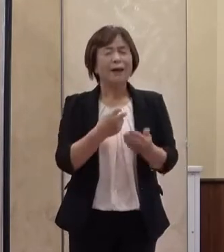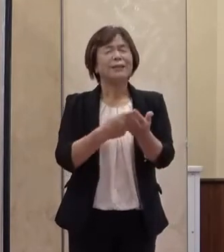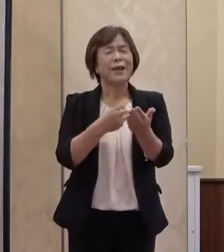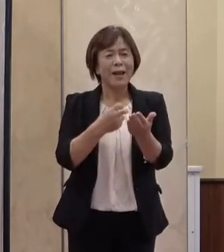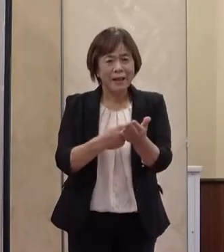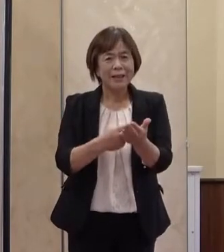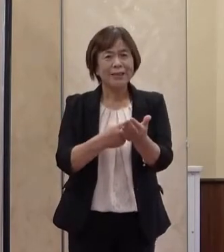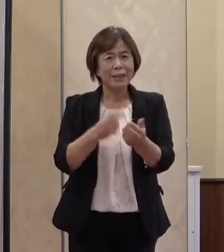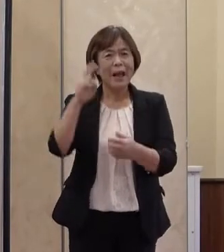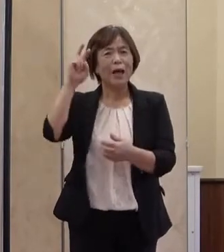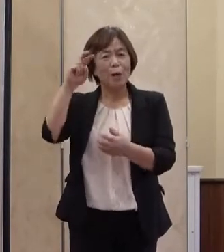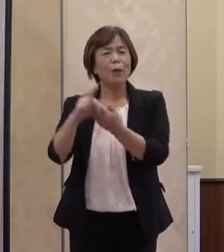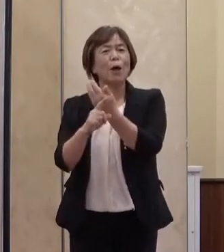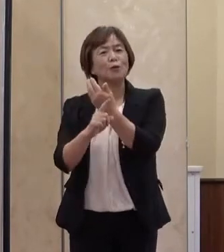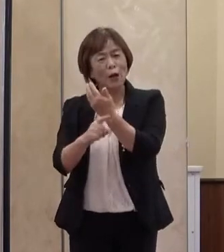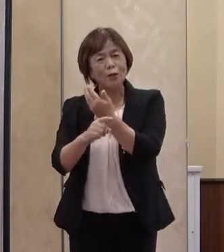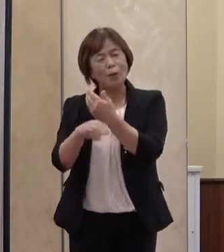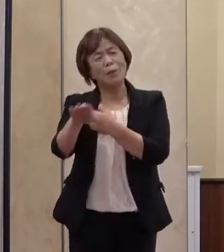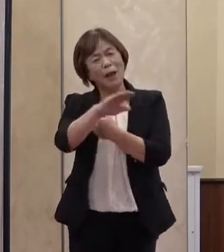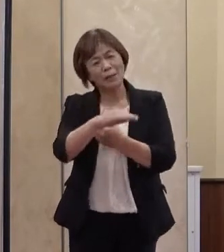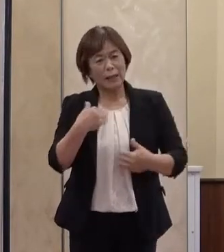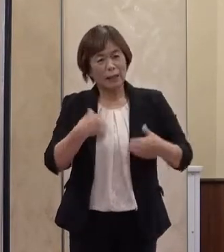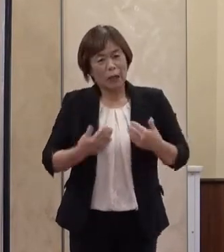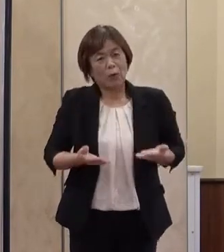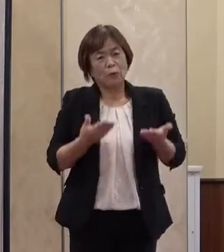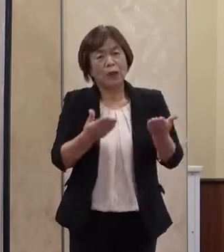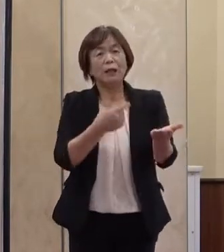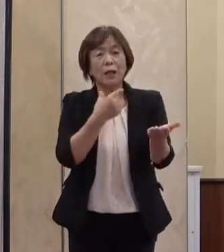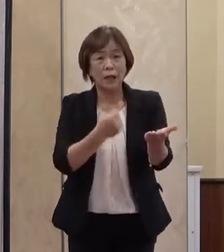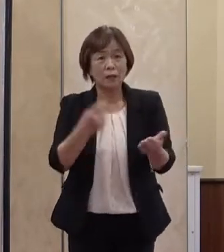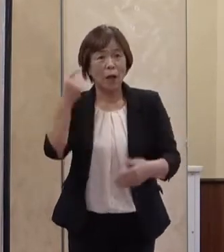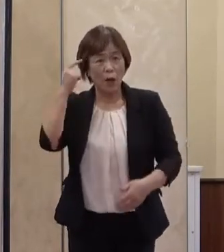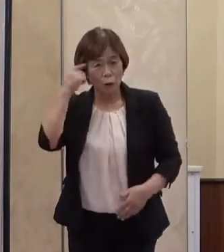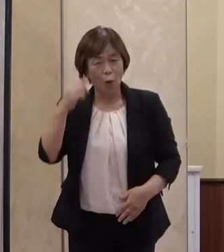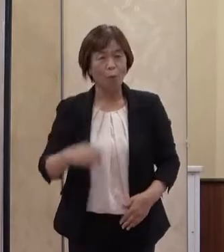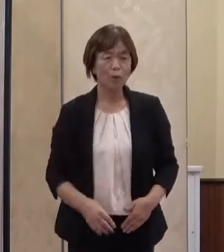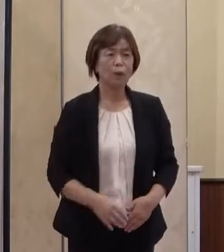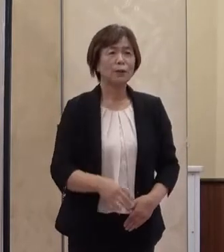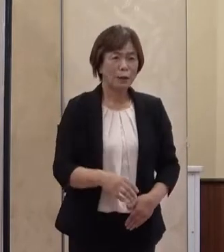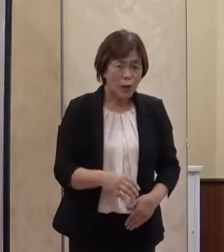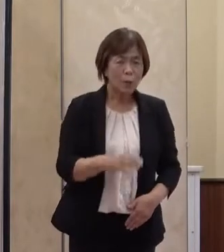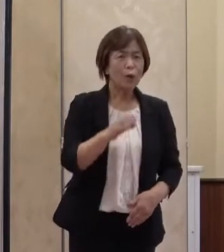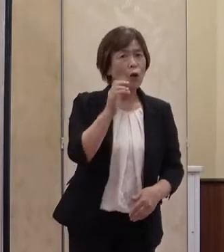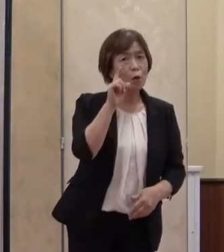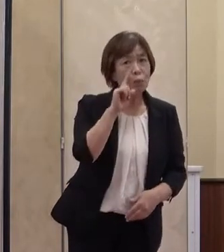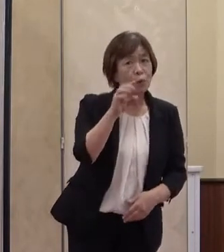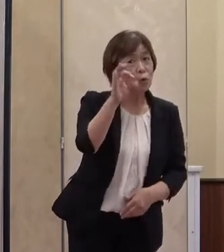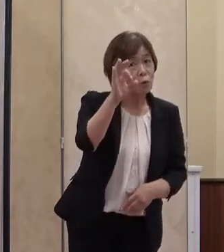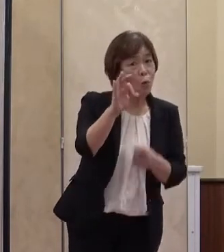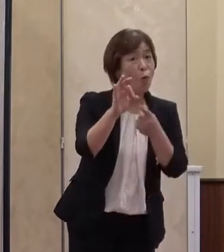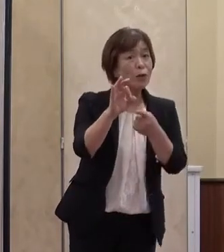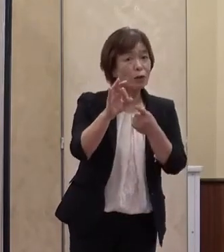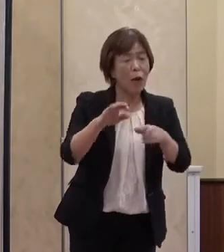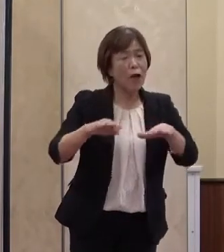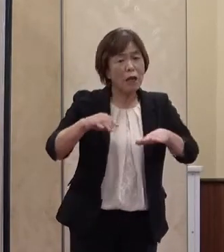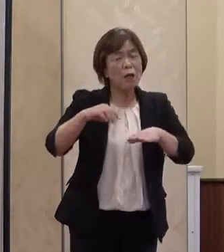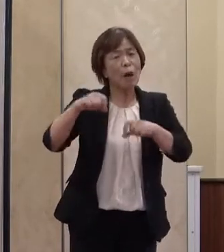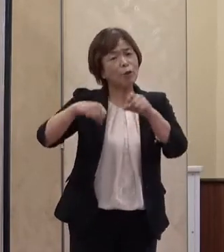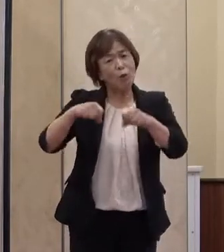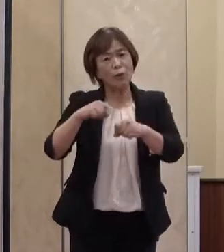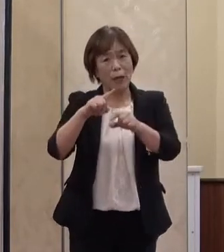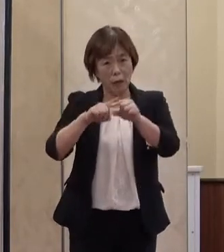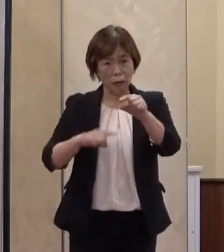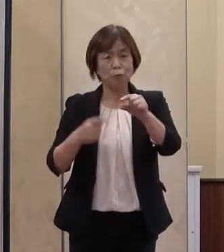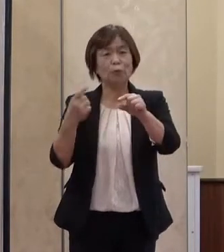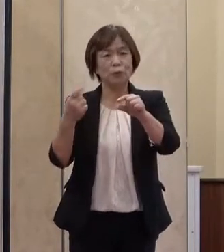方落語を楽しんでいただけたらなと思います。そして料金については今調整中でありますが、公演によって当然異なり